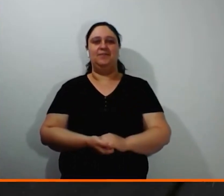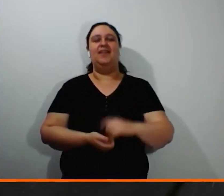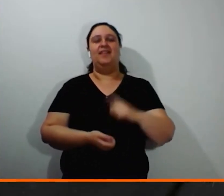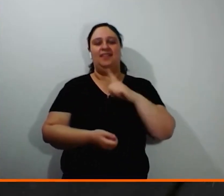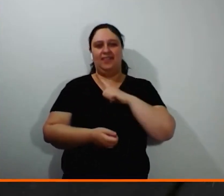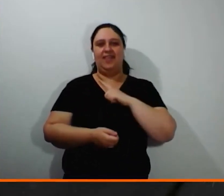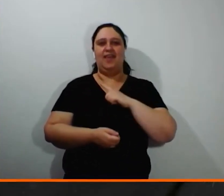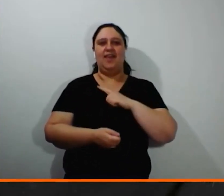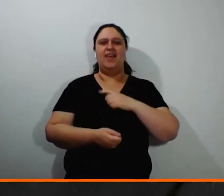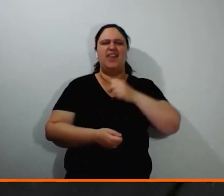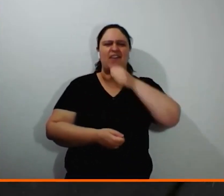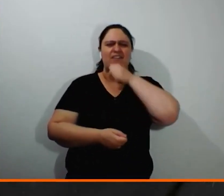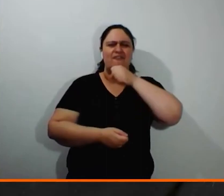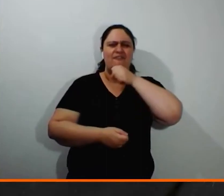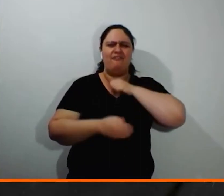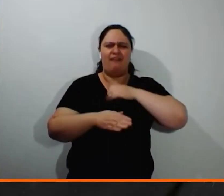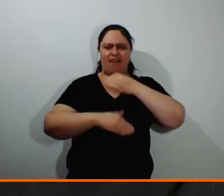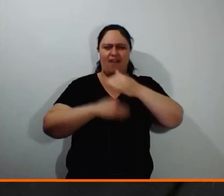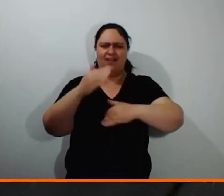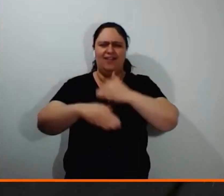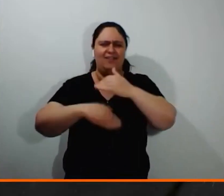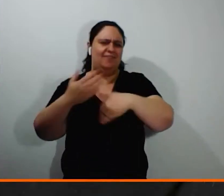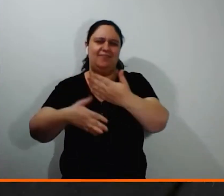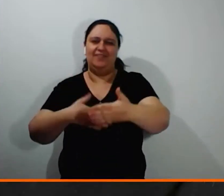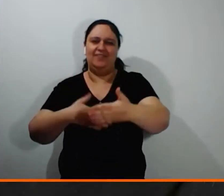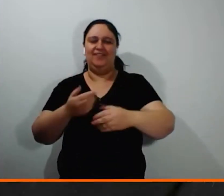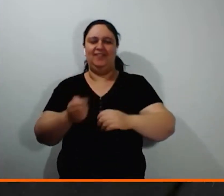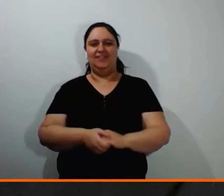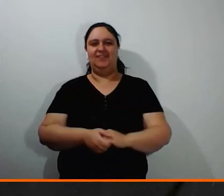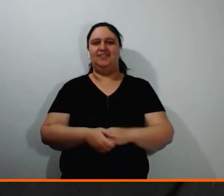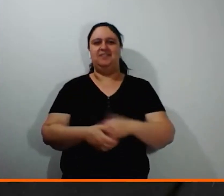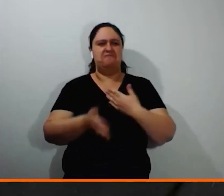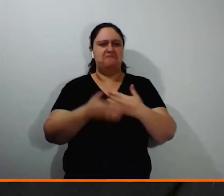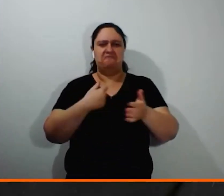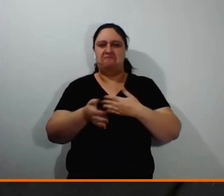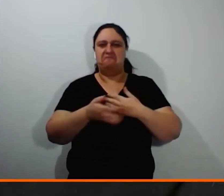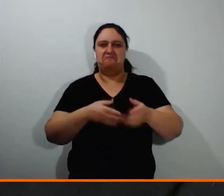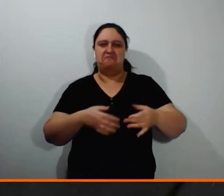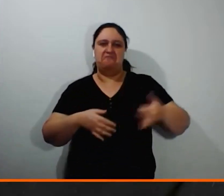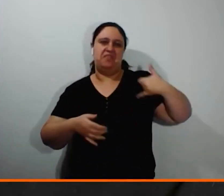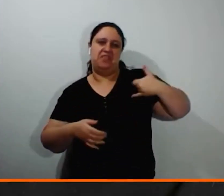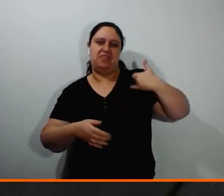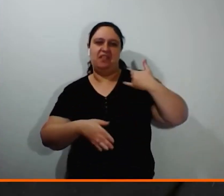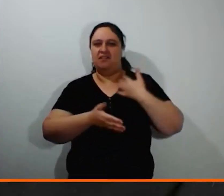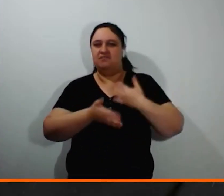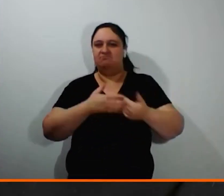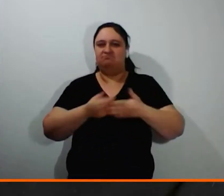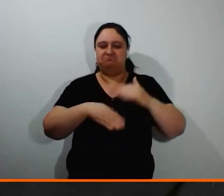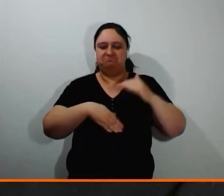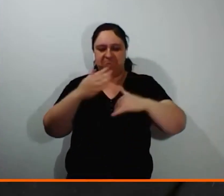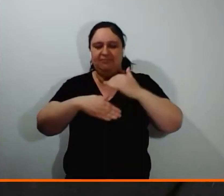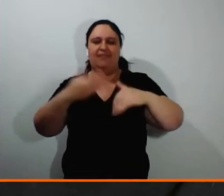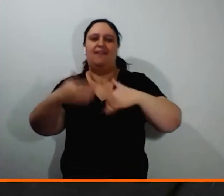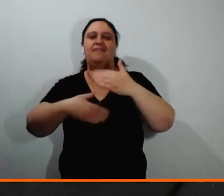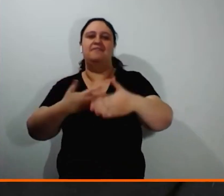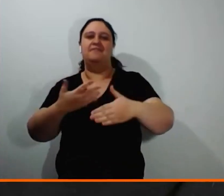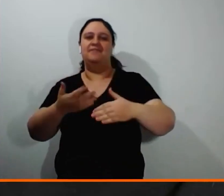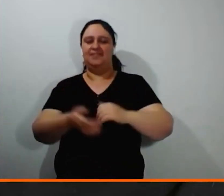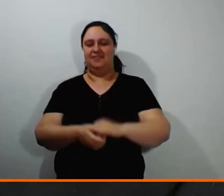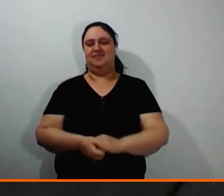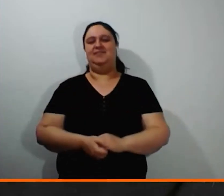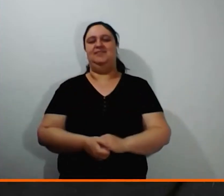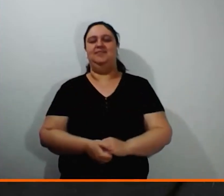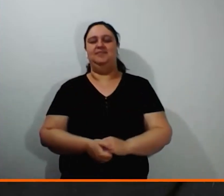Avança Velhos, qualquer avanço que você imaginar, avança terceira idade,